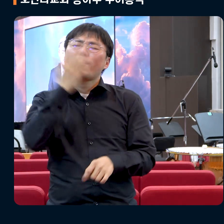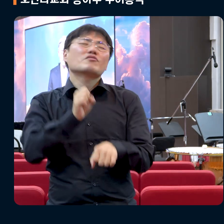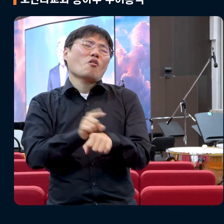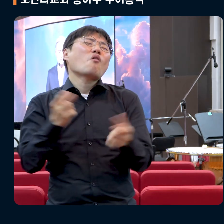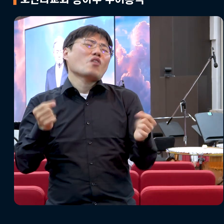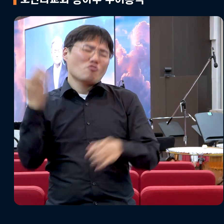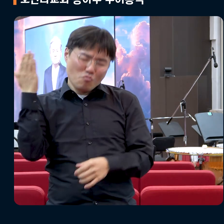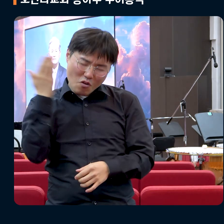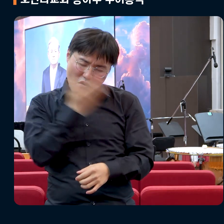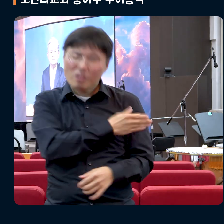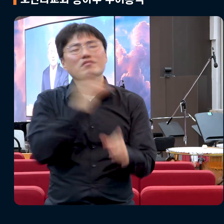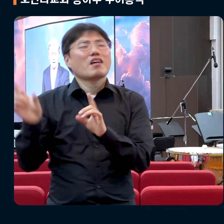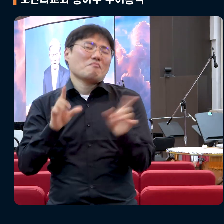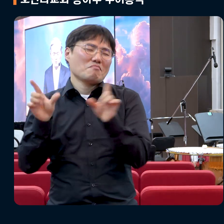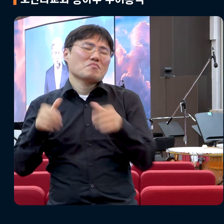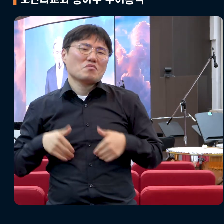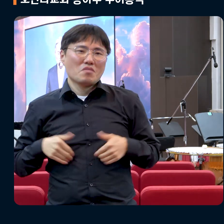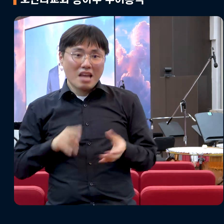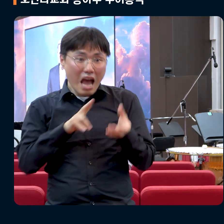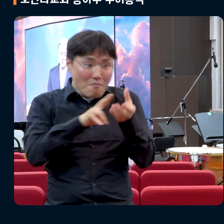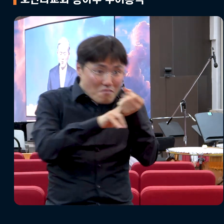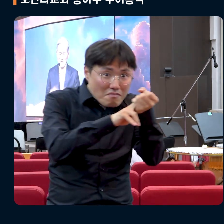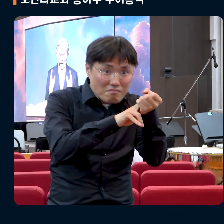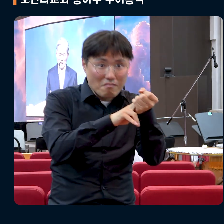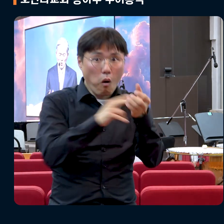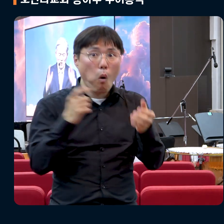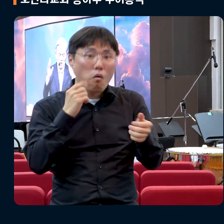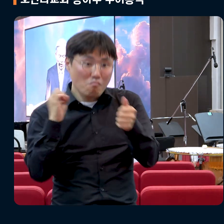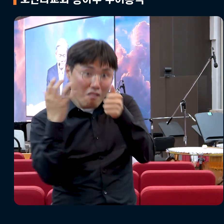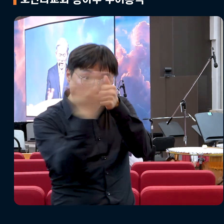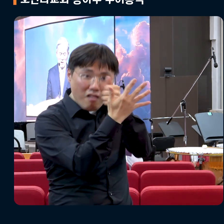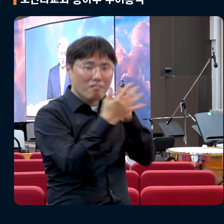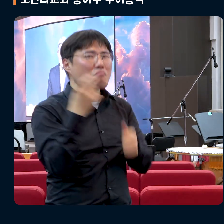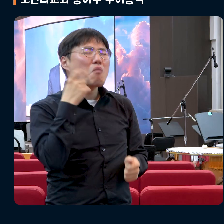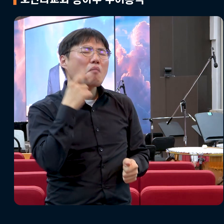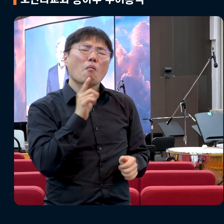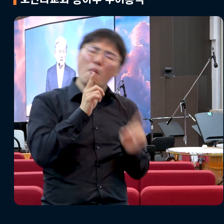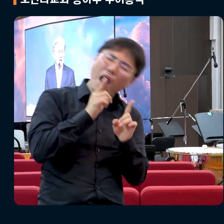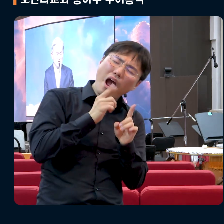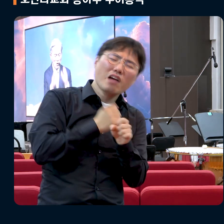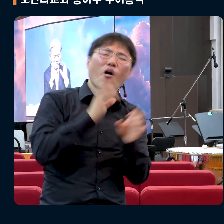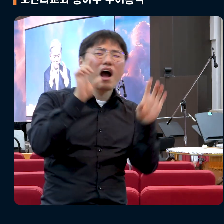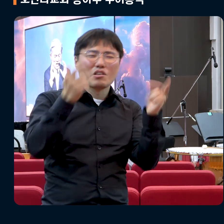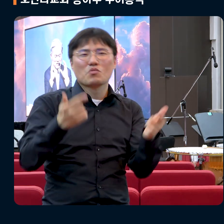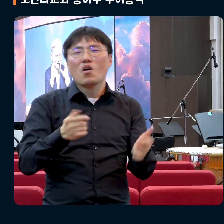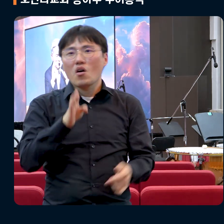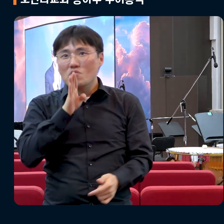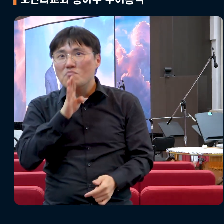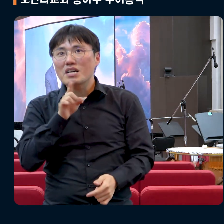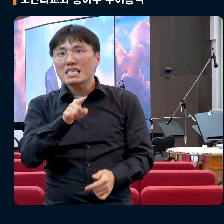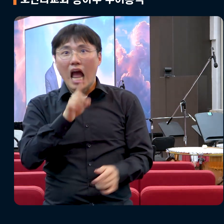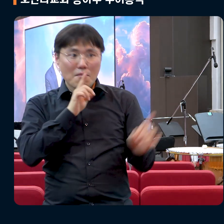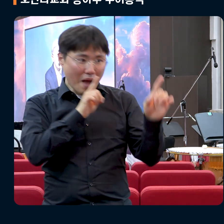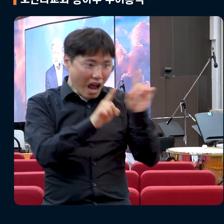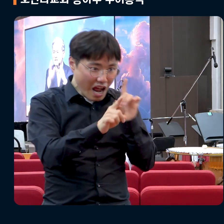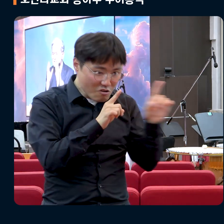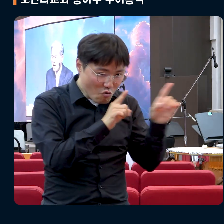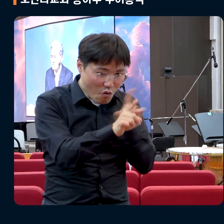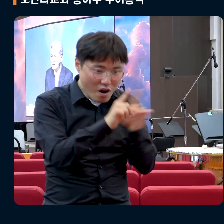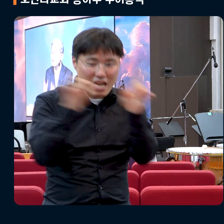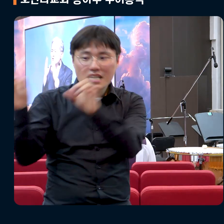투명성입니다. 투명한 거예요. 감추고 숨기고 가리고 거짓말하는 것이 아니라 정말